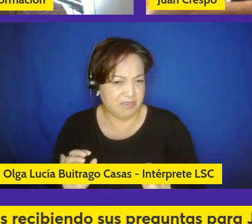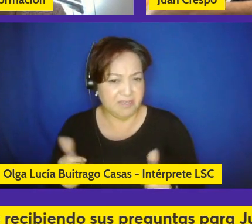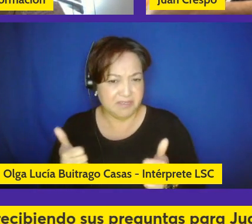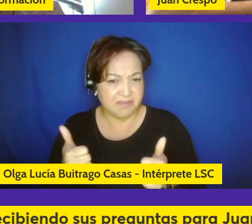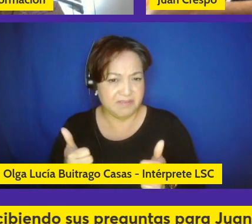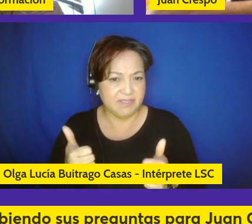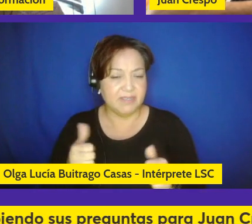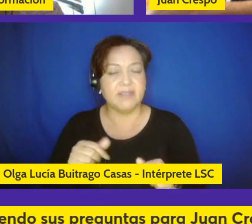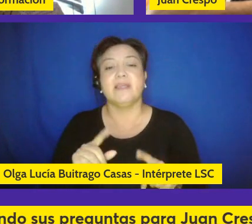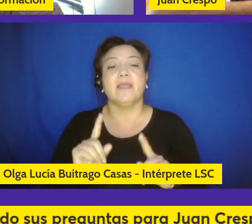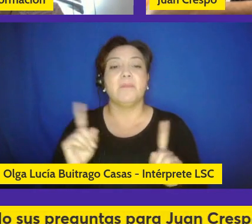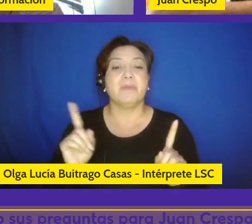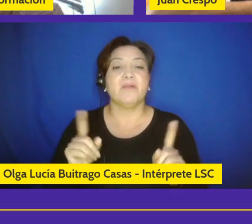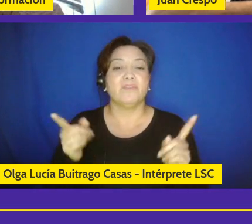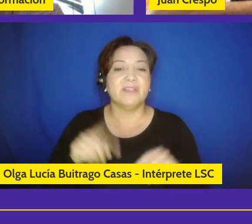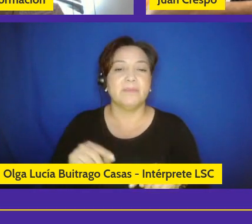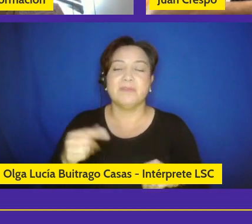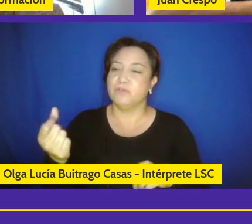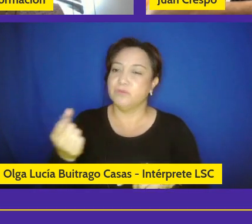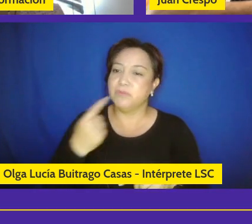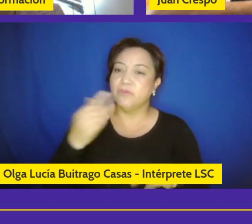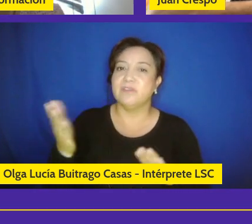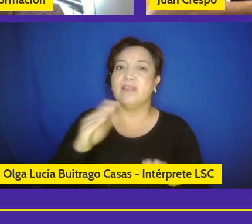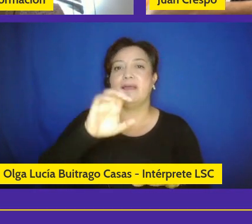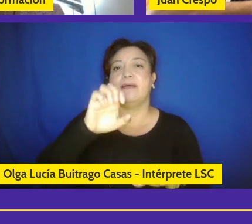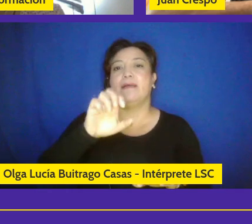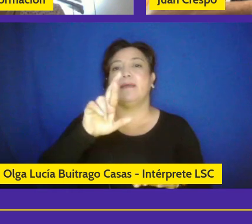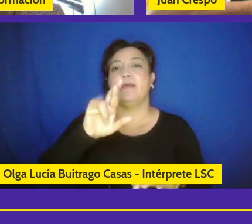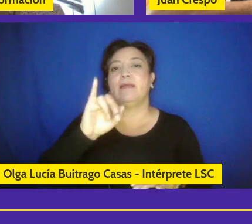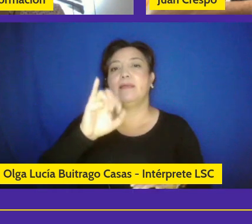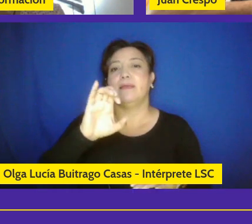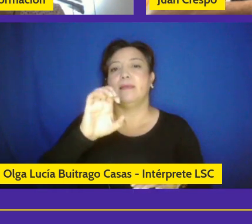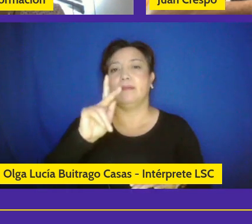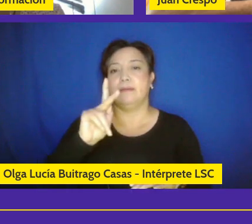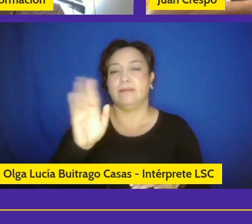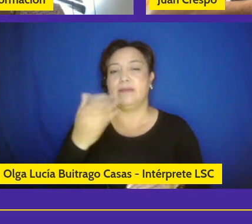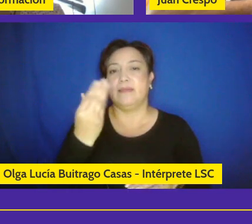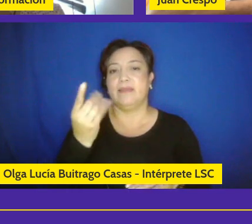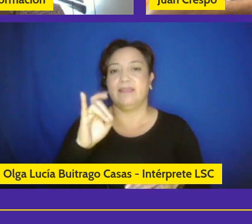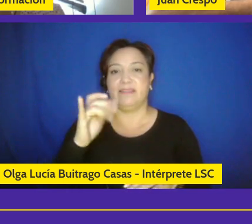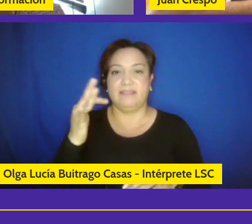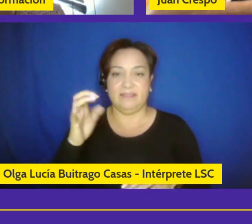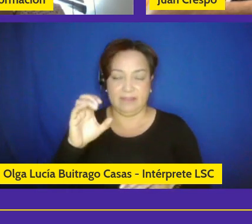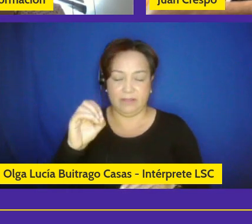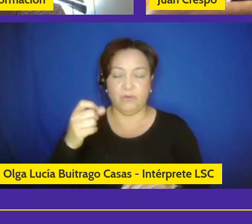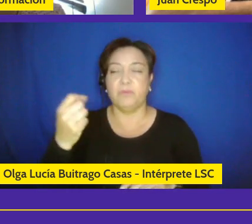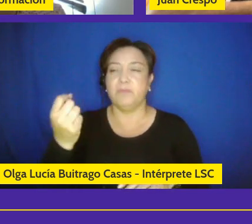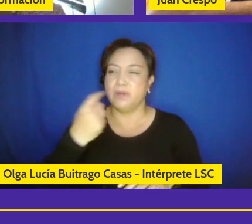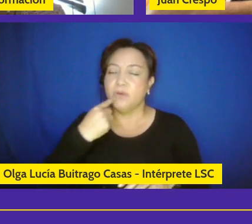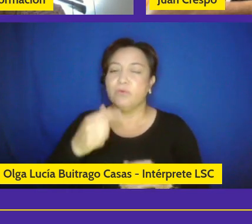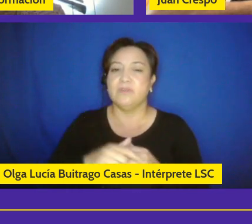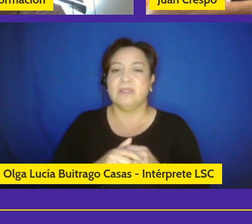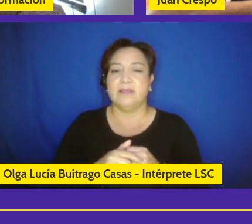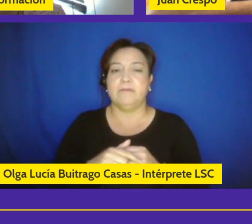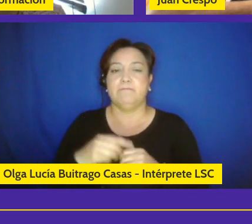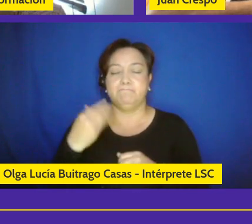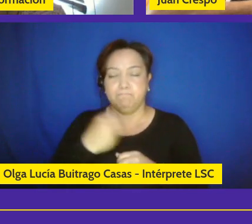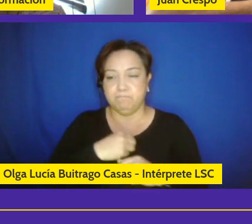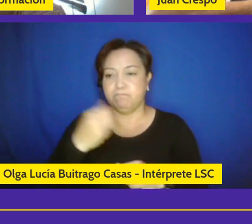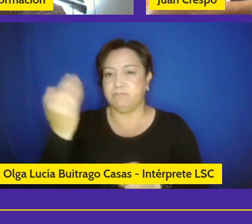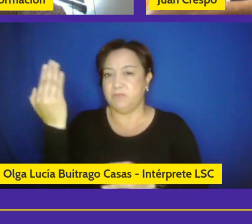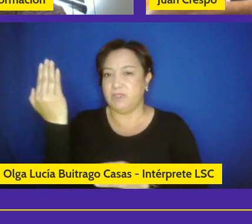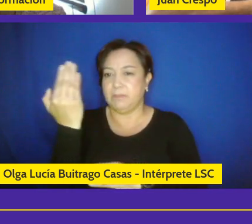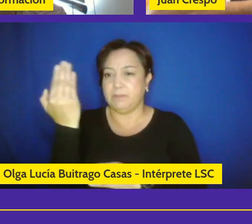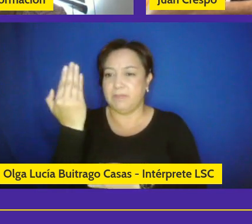pregunta Eric Quintero, ¿qué es mejor o más recomendable a la hora de tener una peli novel? Supongo que es como